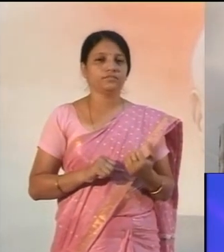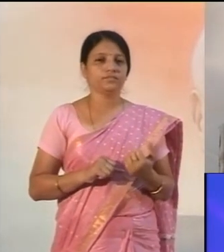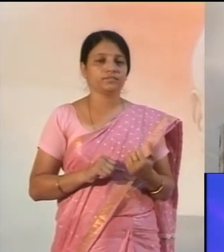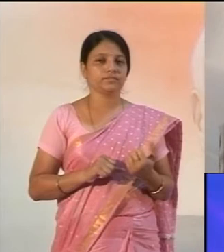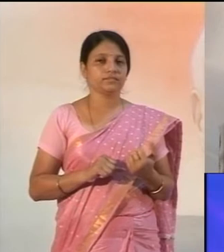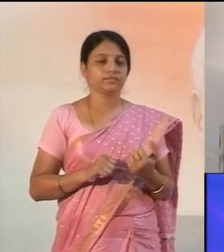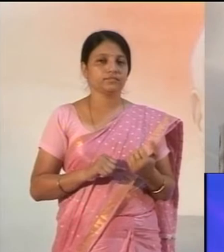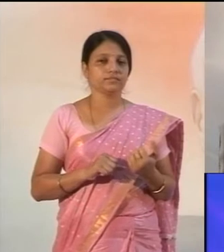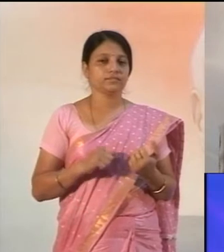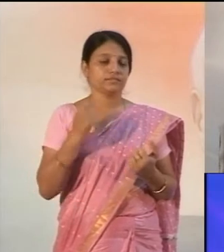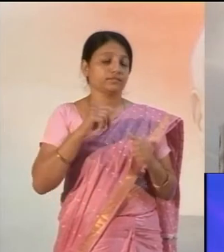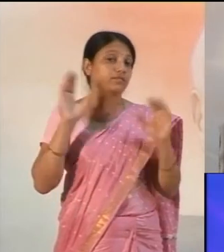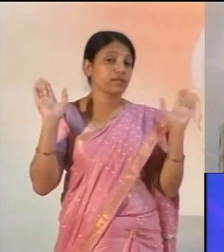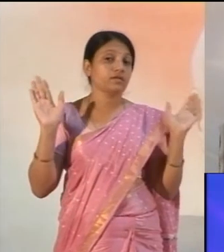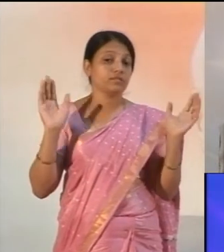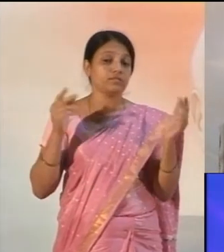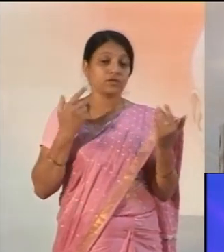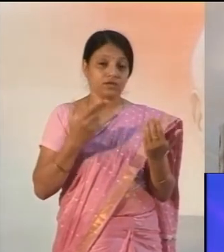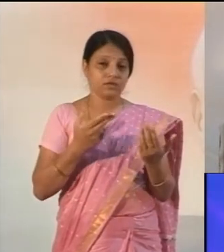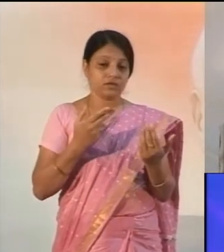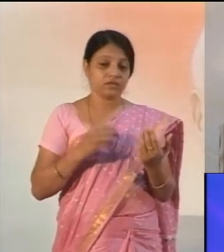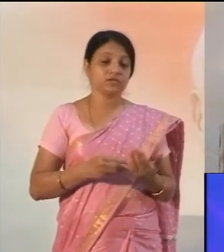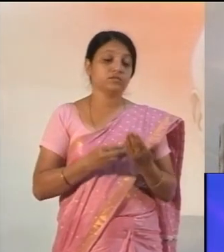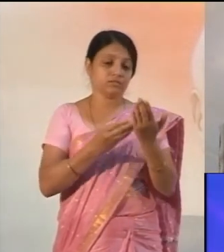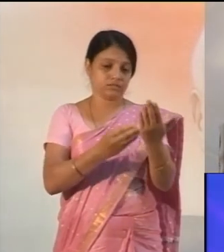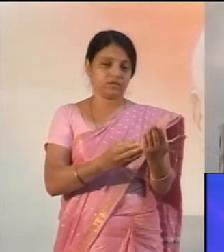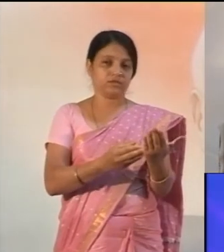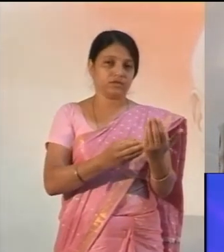परी ने जब उसे लिस्ट दिखाई,